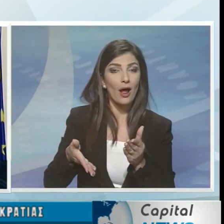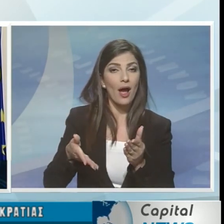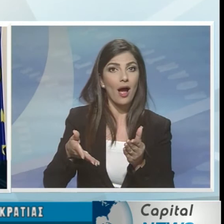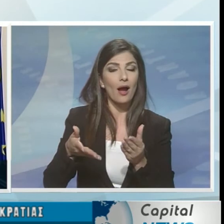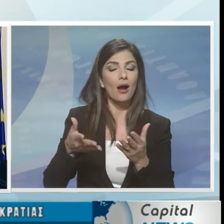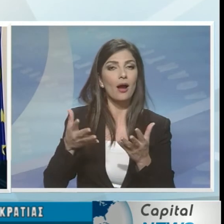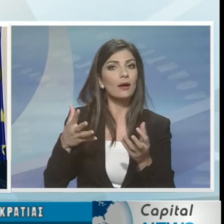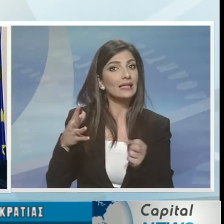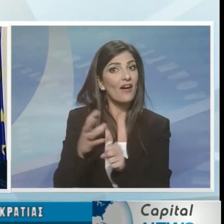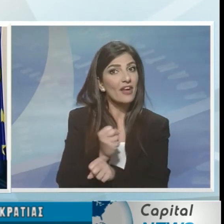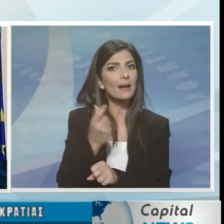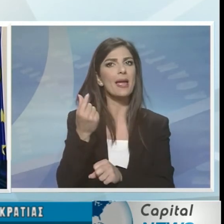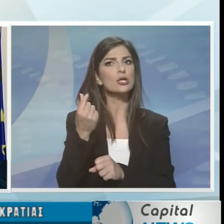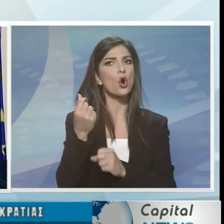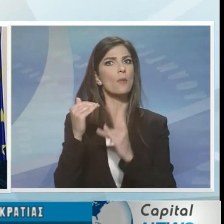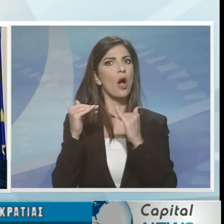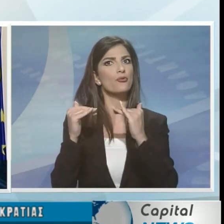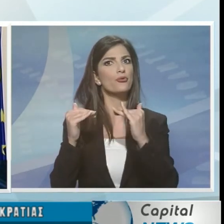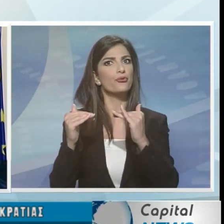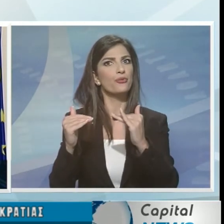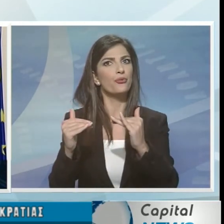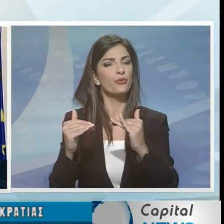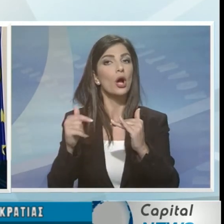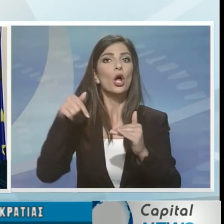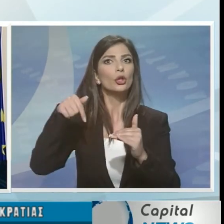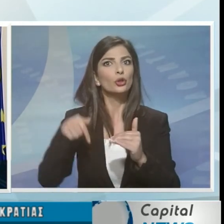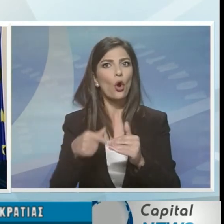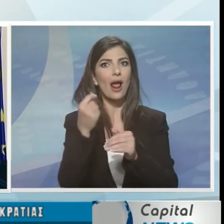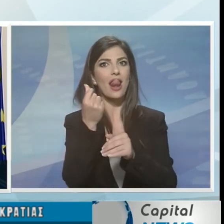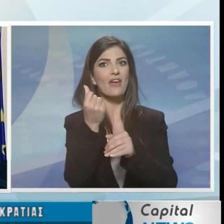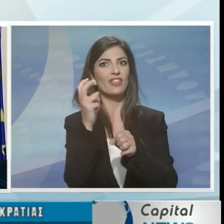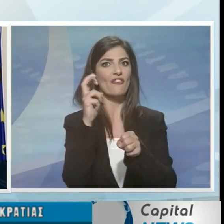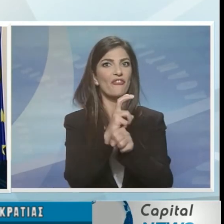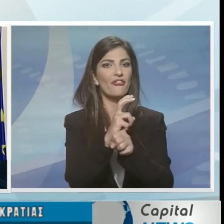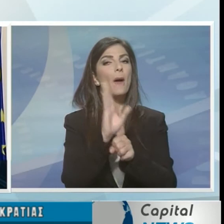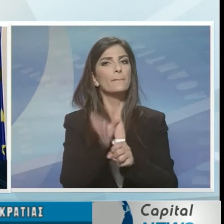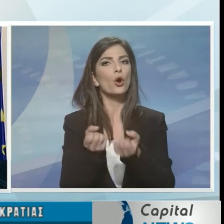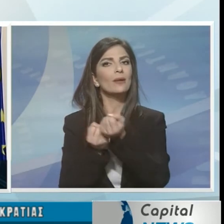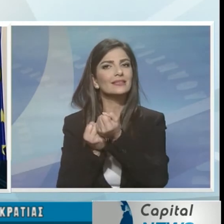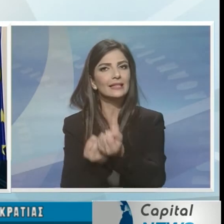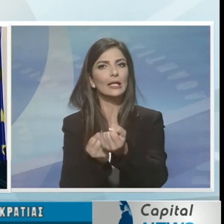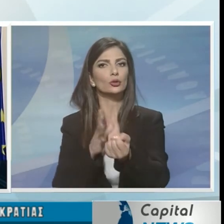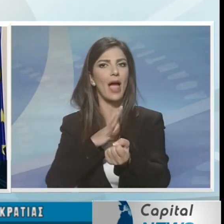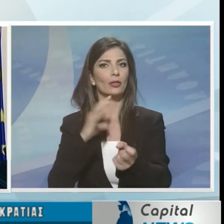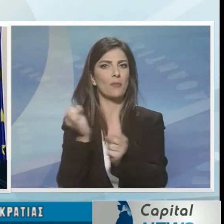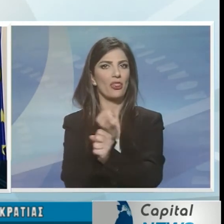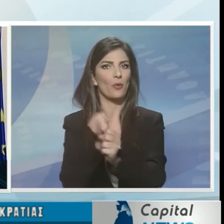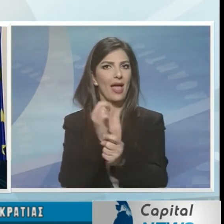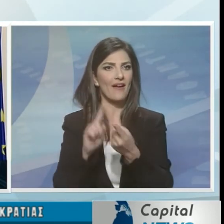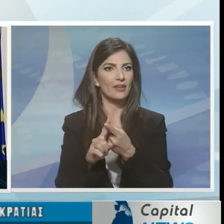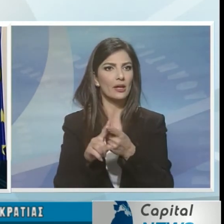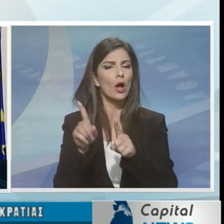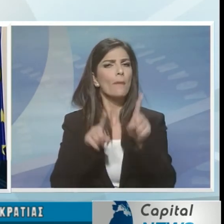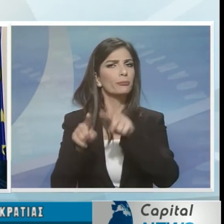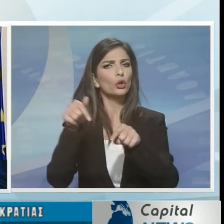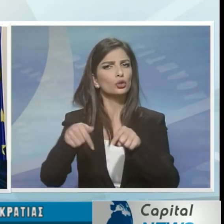με αποφασιστικότητα να λάβουμε μέτρα στήριξης εργοδοτουμένων και εργοδοτών και όσων θα επηρεαστούν από